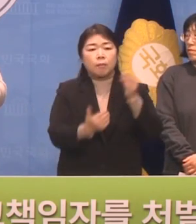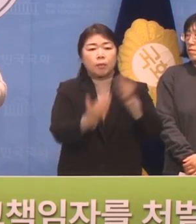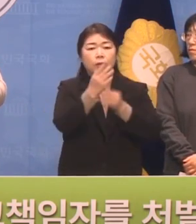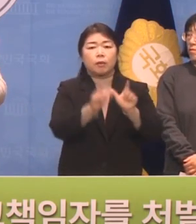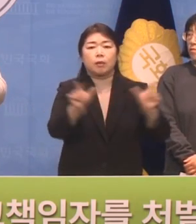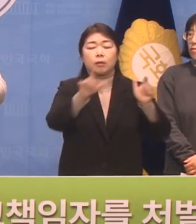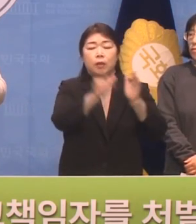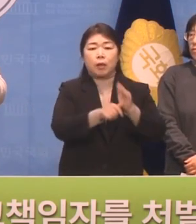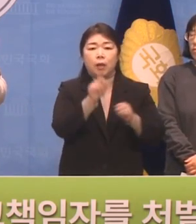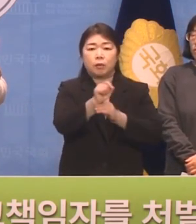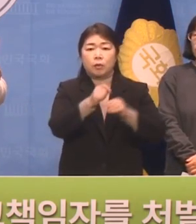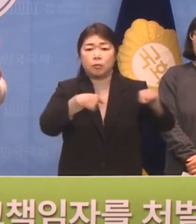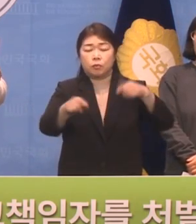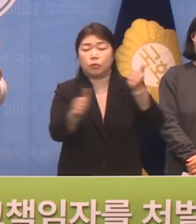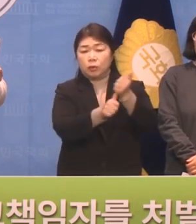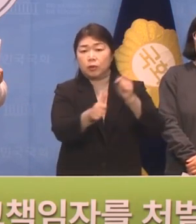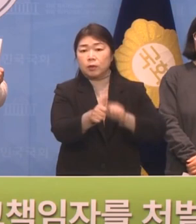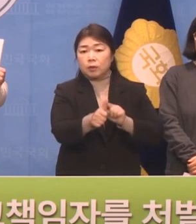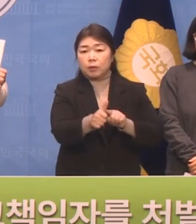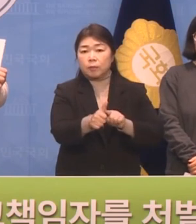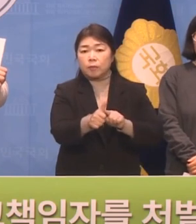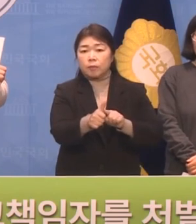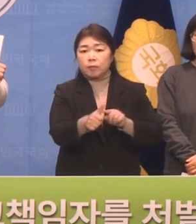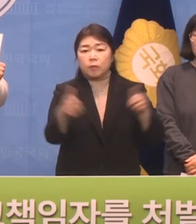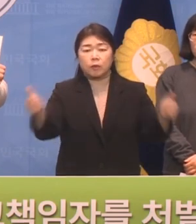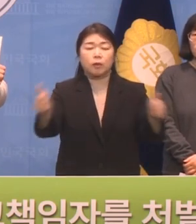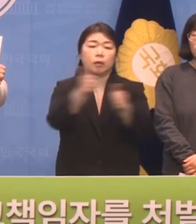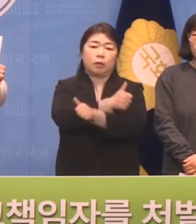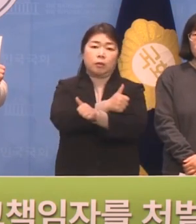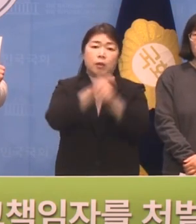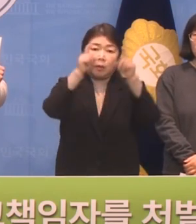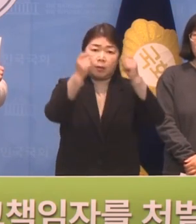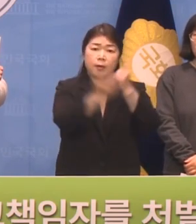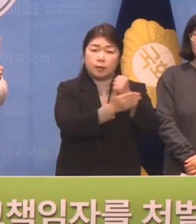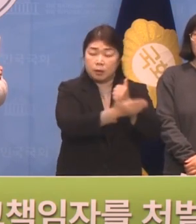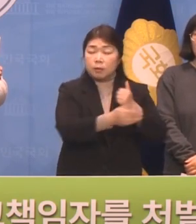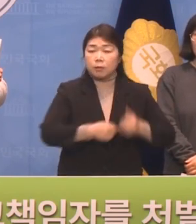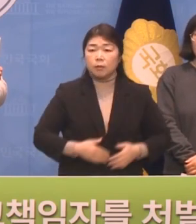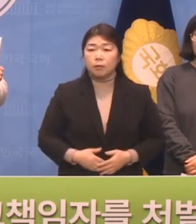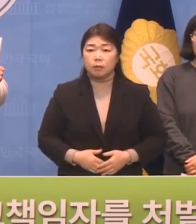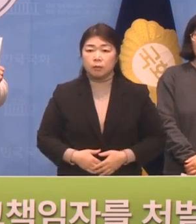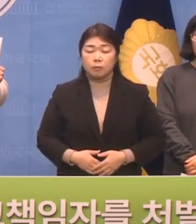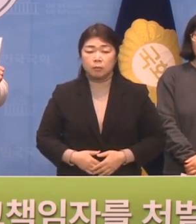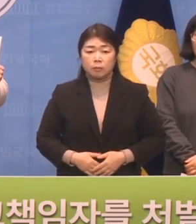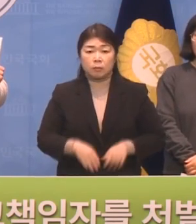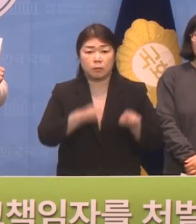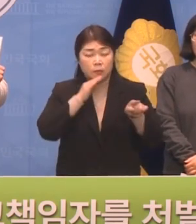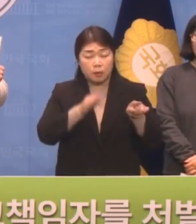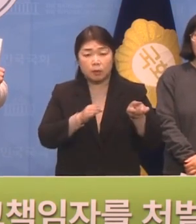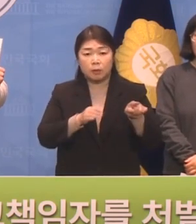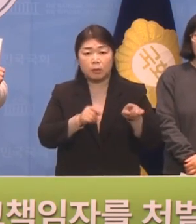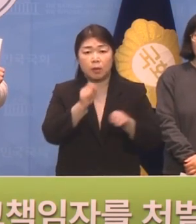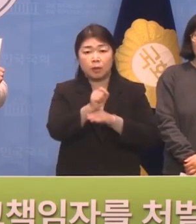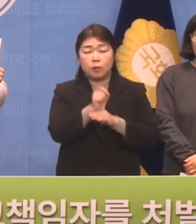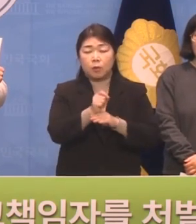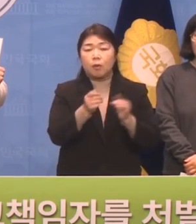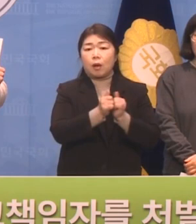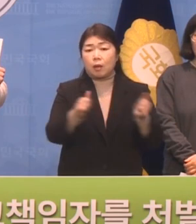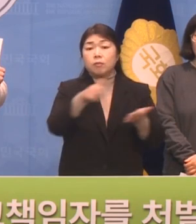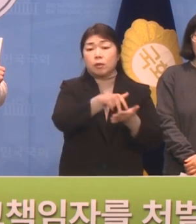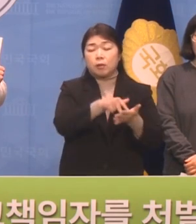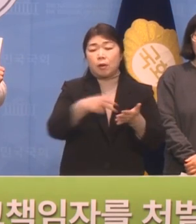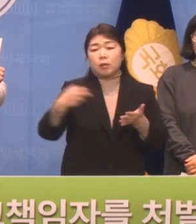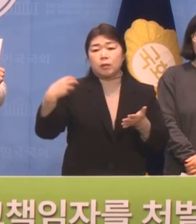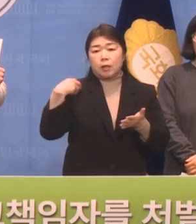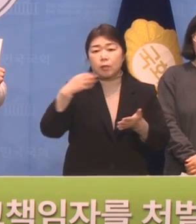부지사인 이우정 지사의 이임식이 있었던 사진입니다. 과연 이게 책임 있는